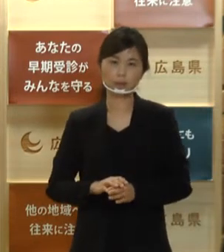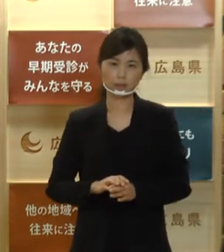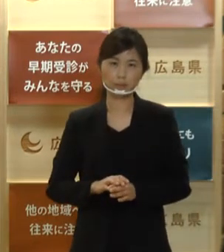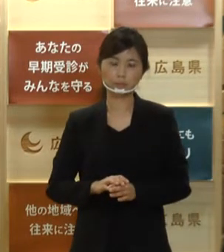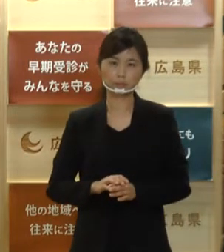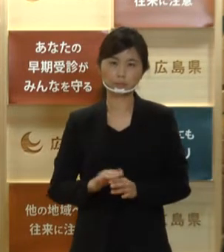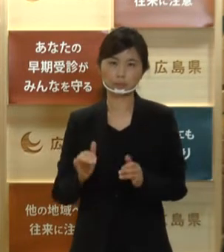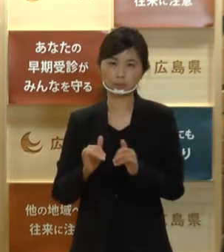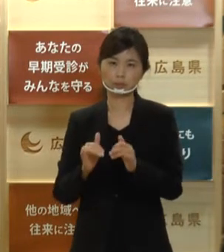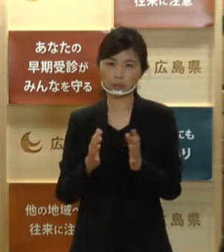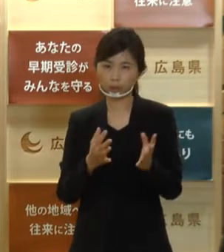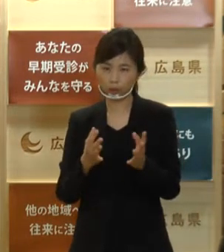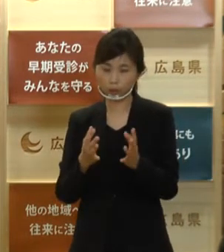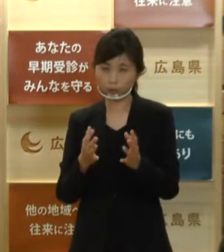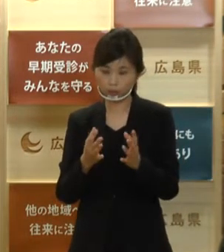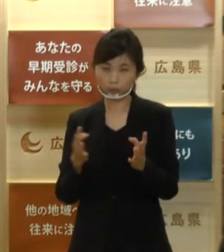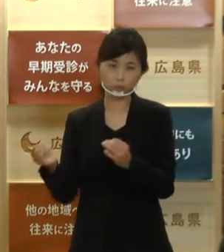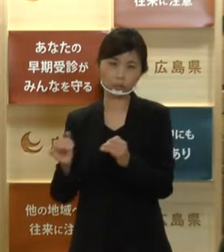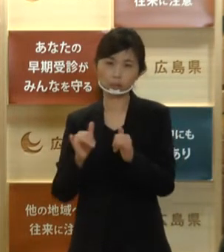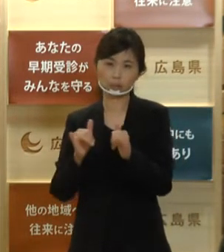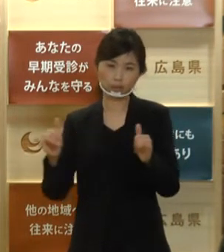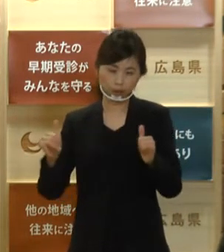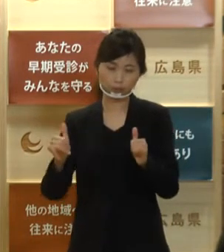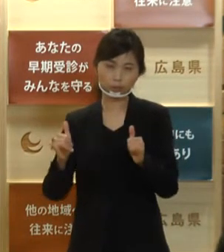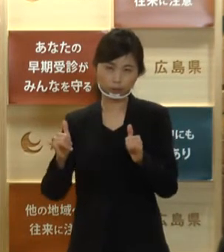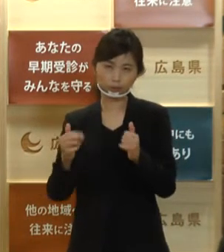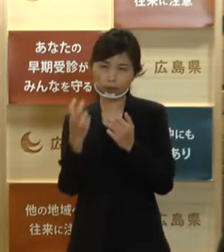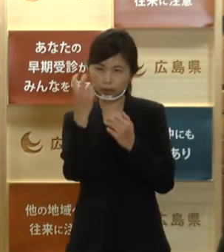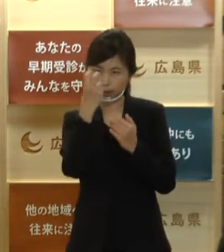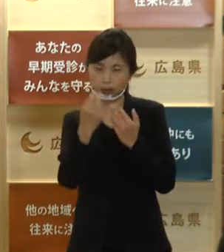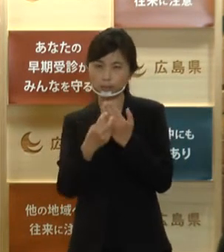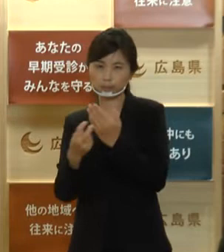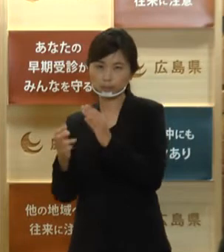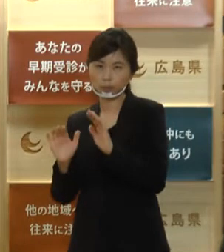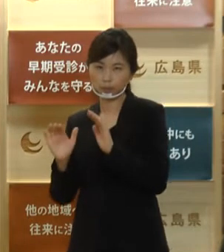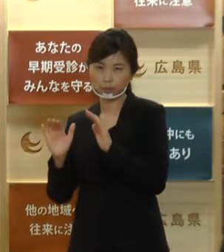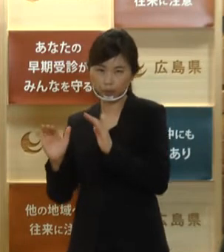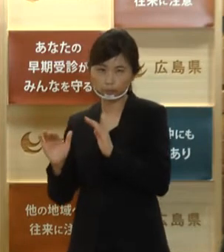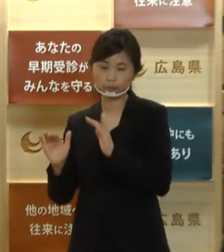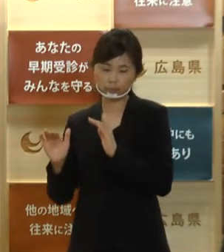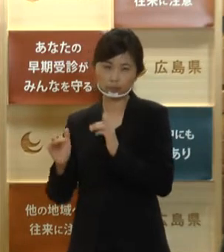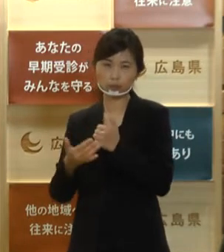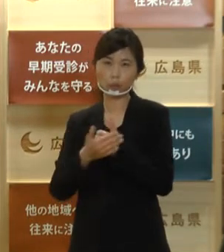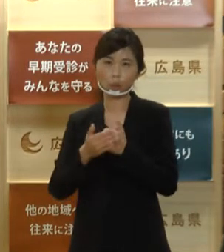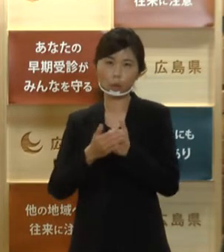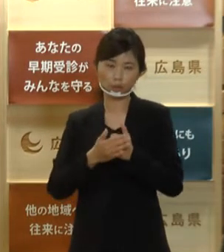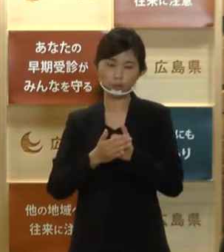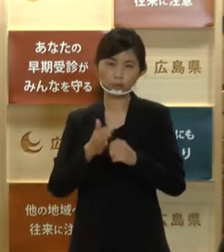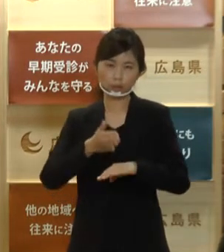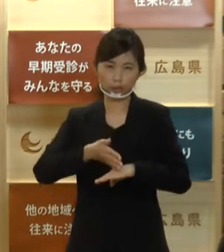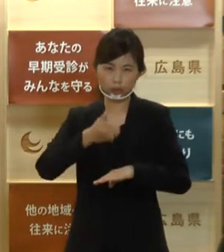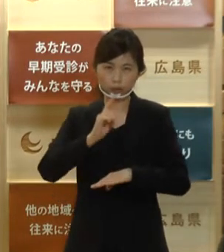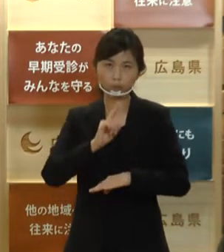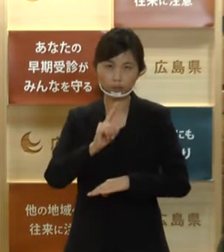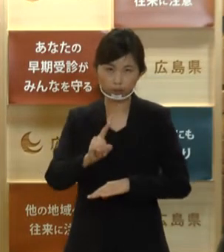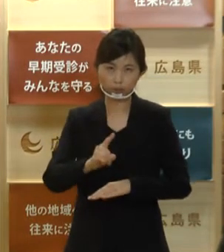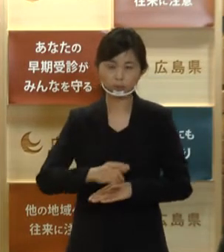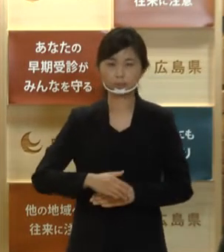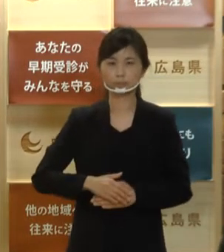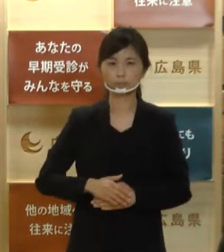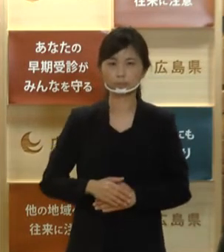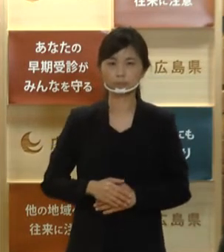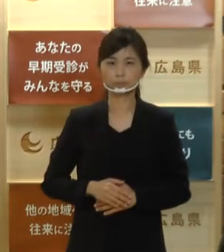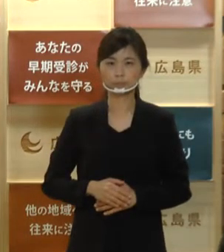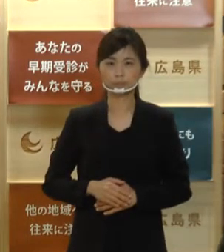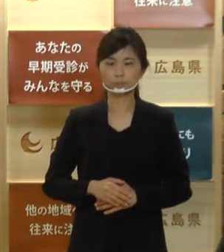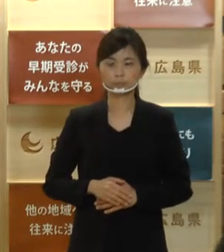この検査を受けていただいているというふうに受け止めておりまして、県民の皆様のご協力に感謝を申し上げたいと思います。